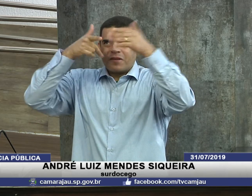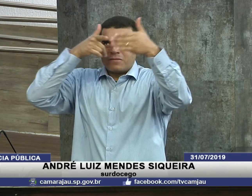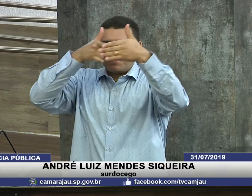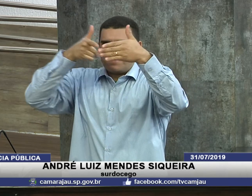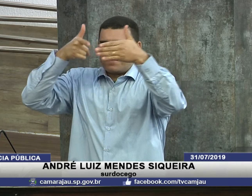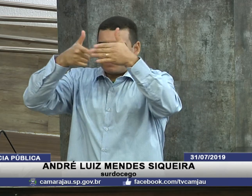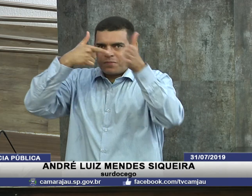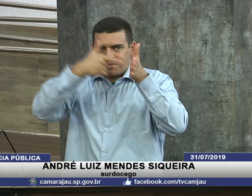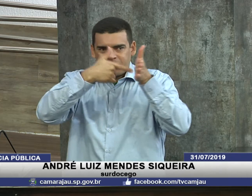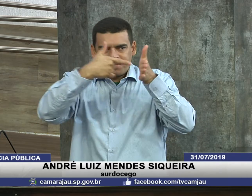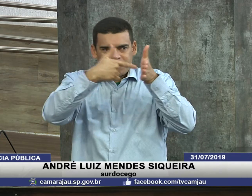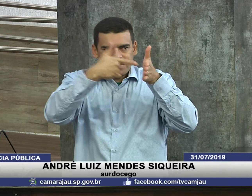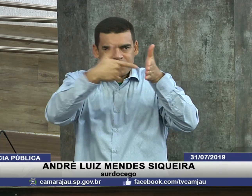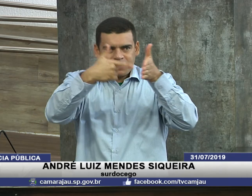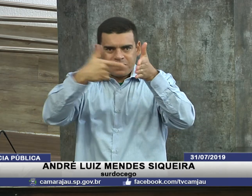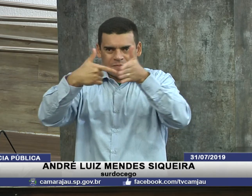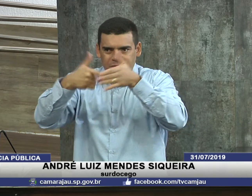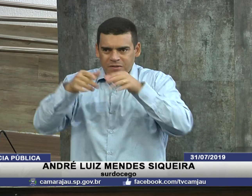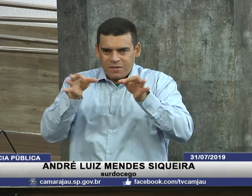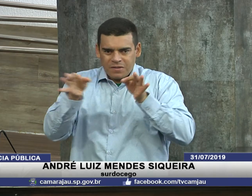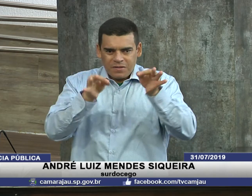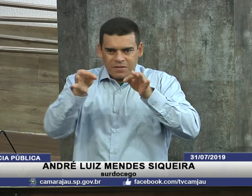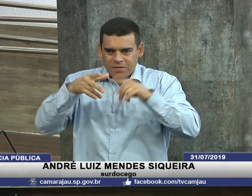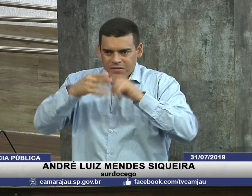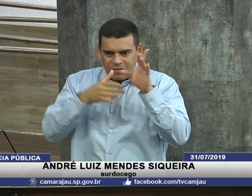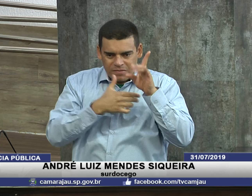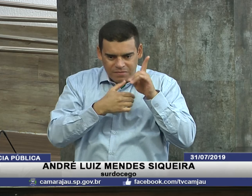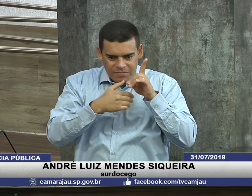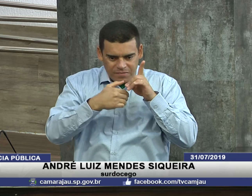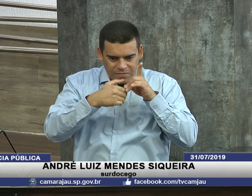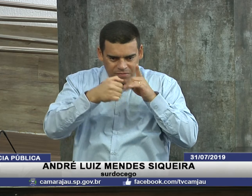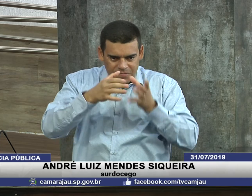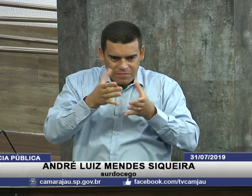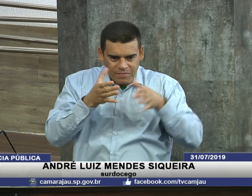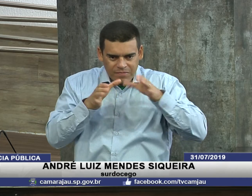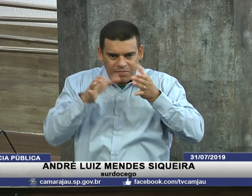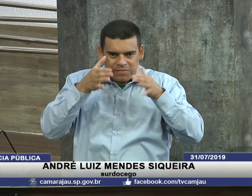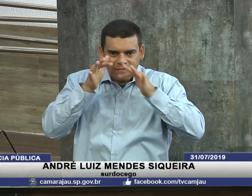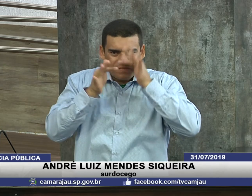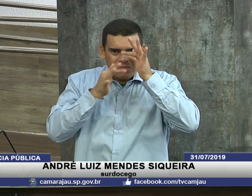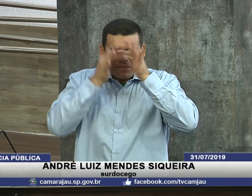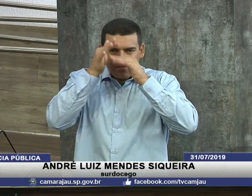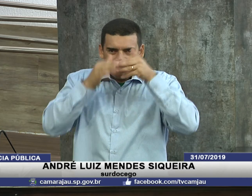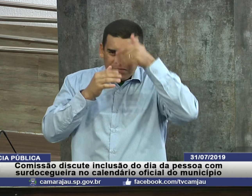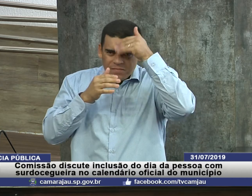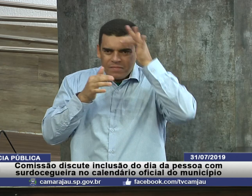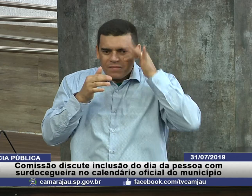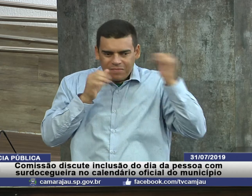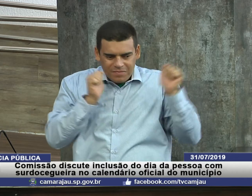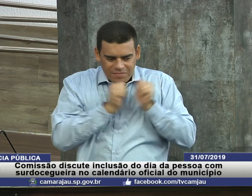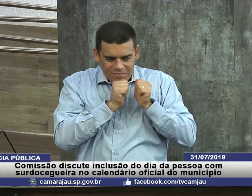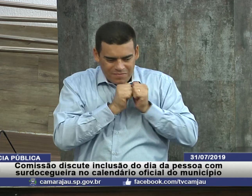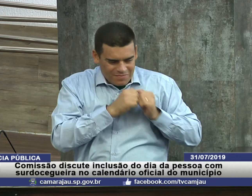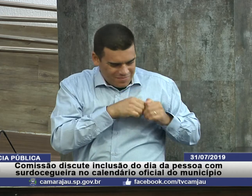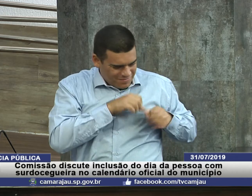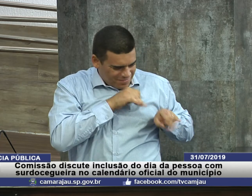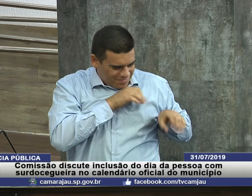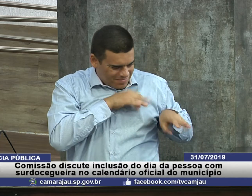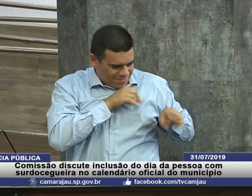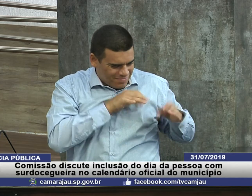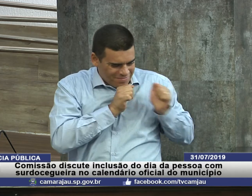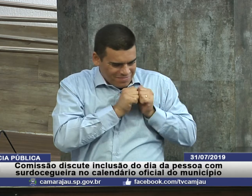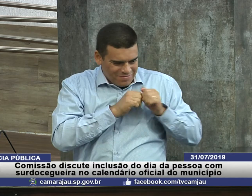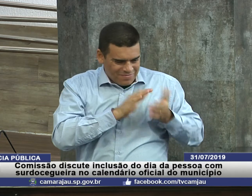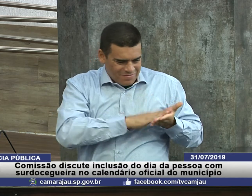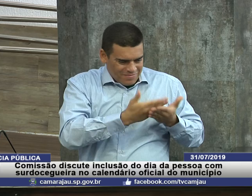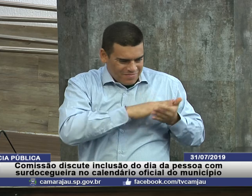eu sou muito grato à oportunidade que tenho de ter uma casa. Em casa sou eu que cuido de todos os afazeres domésticos. Faço